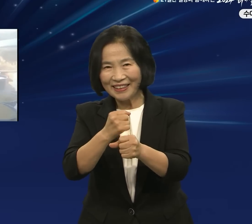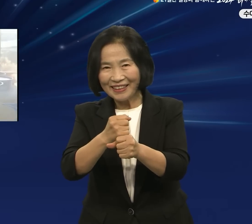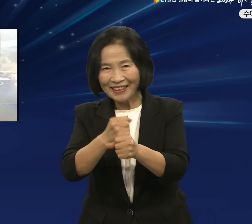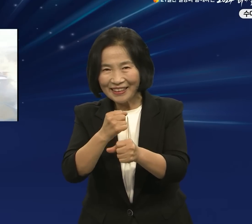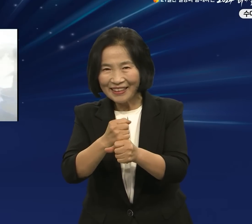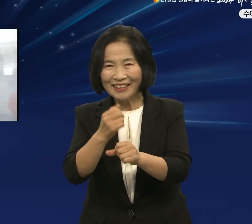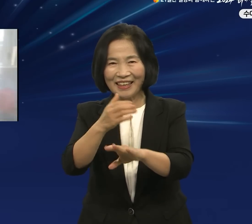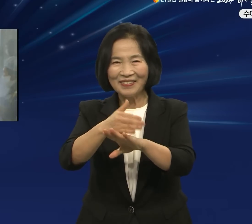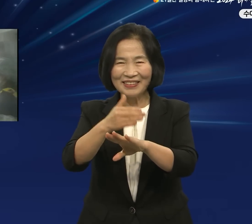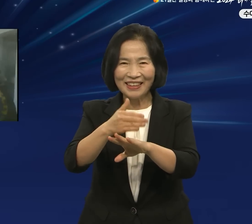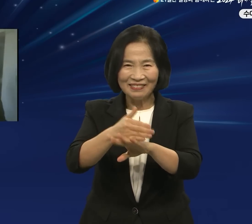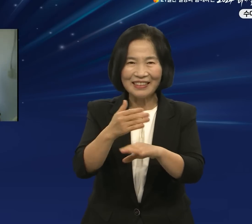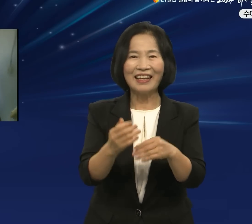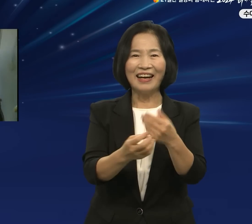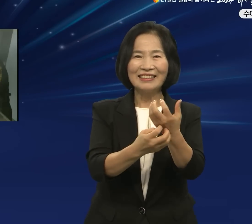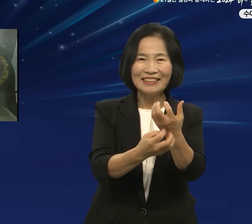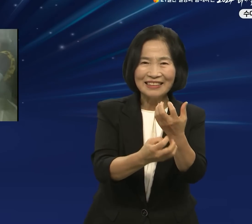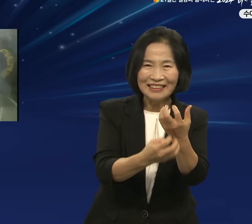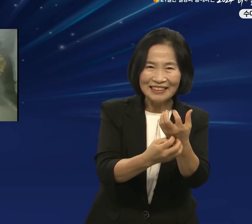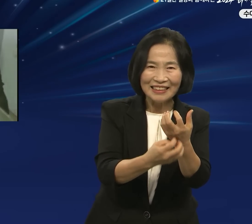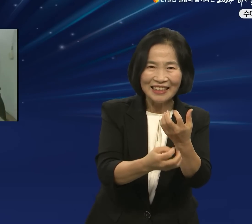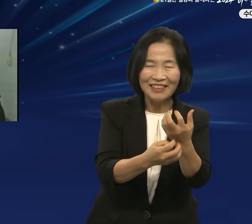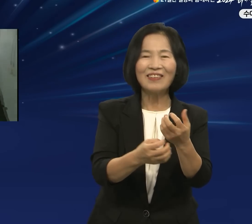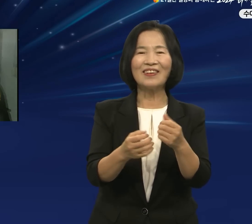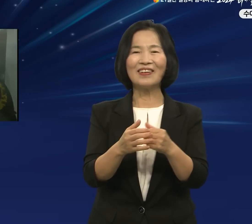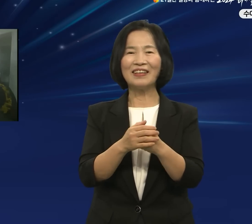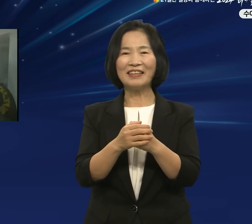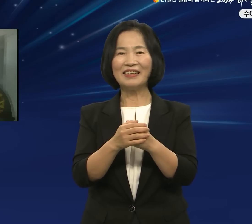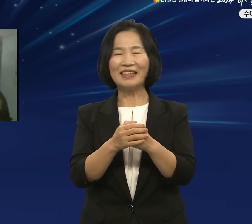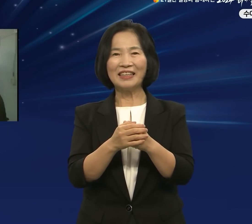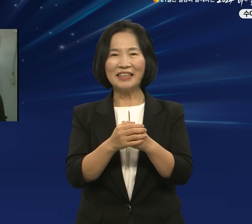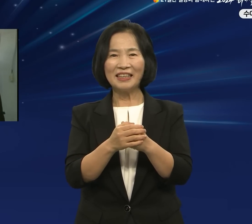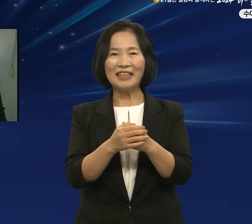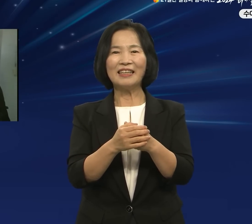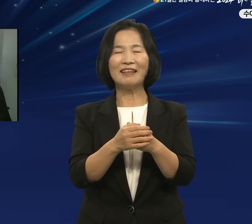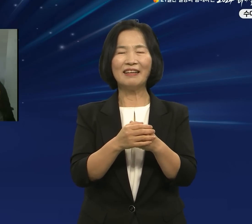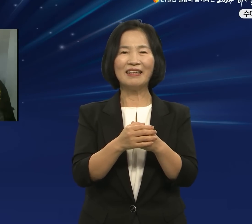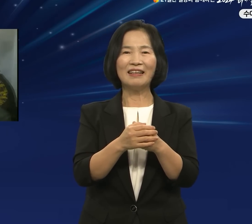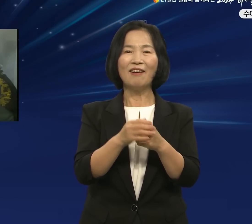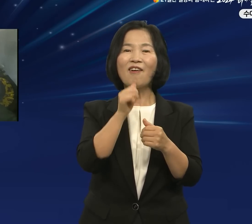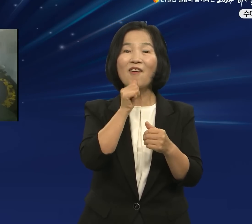감사합니다. 자, 첫 번째 솥 지금 삶고 있습니다.